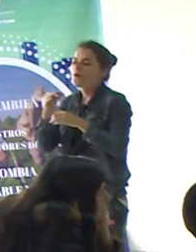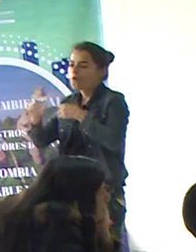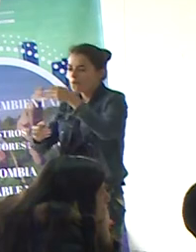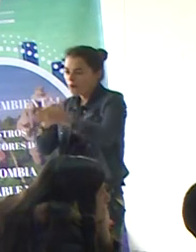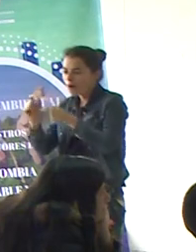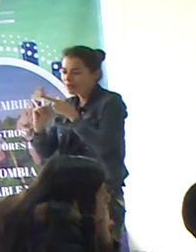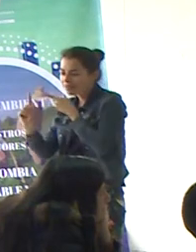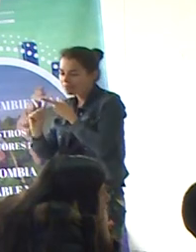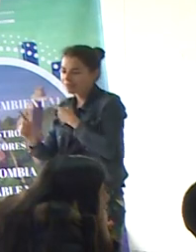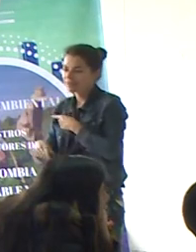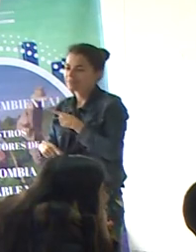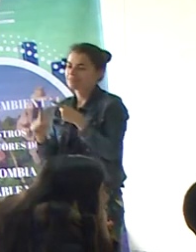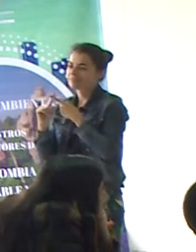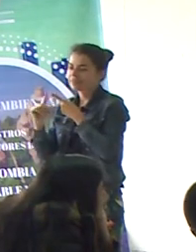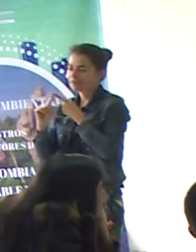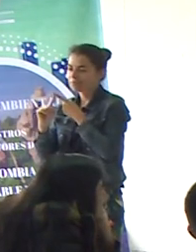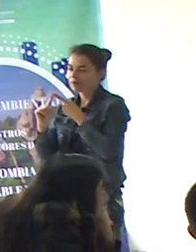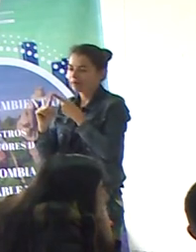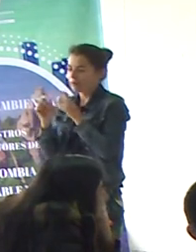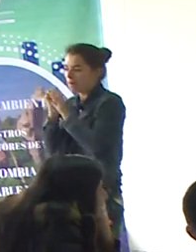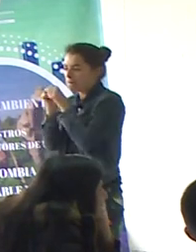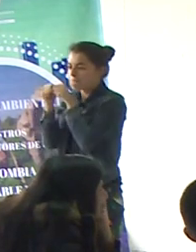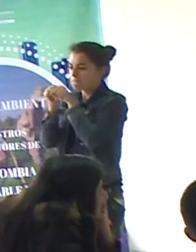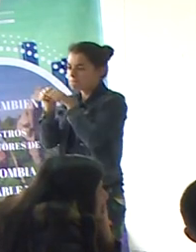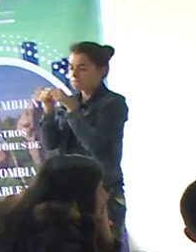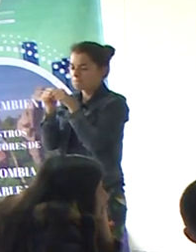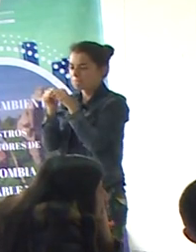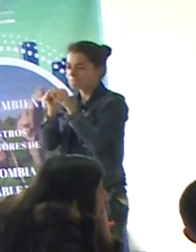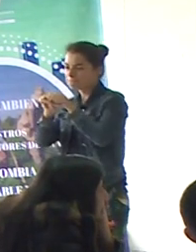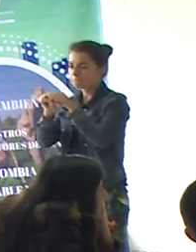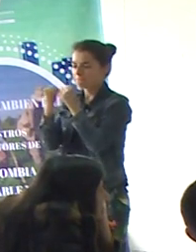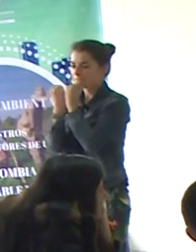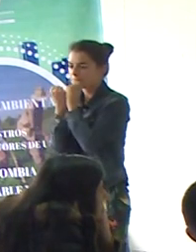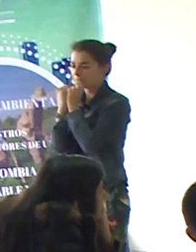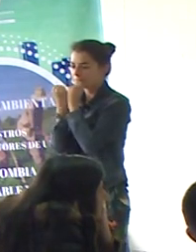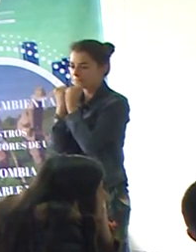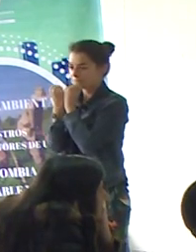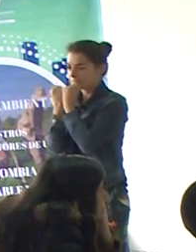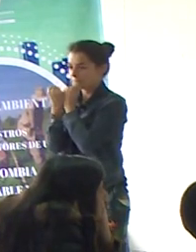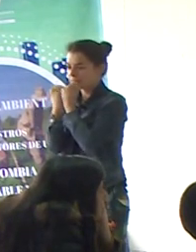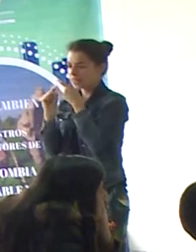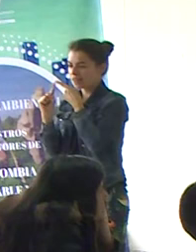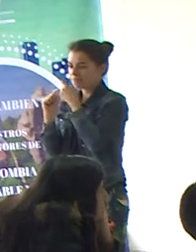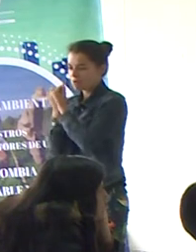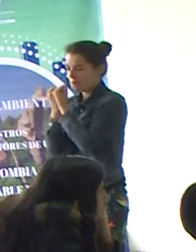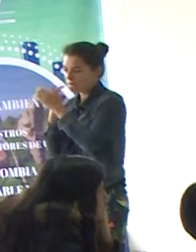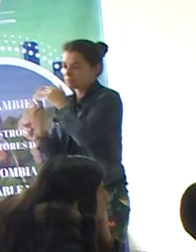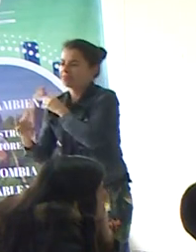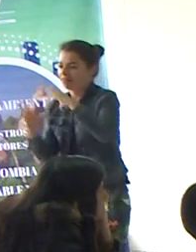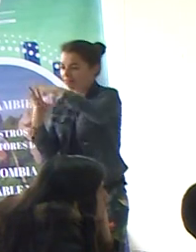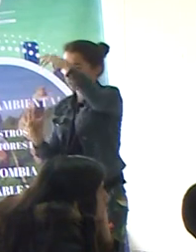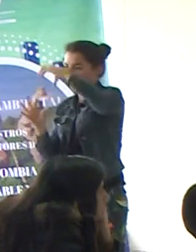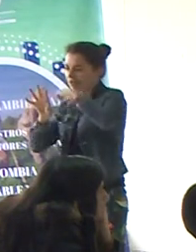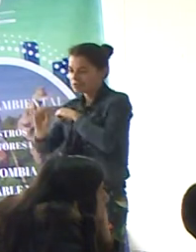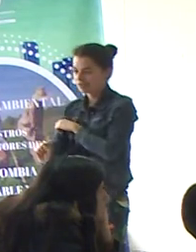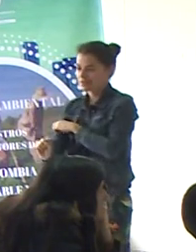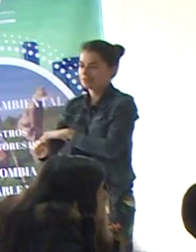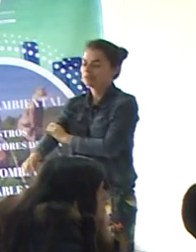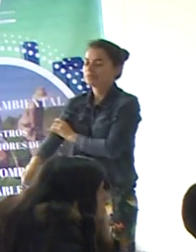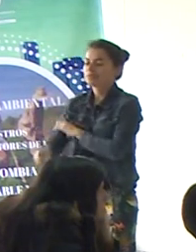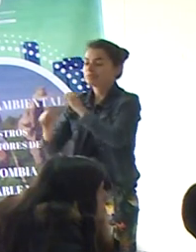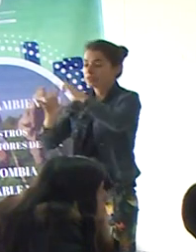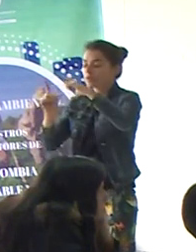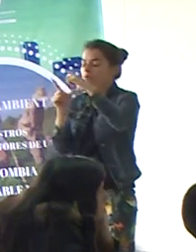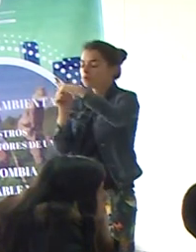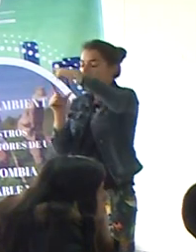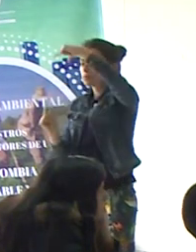caridad s farolito pues todos los farolitos deben tener un espacio en el cual usted le pueda poner